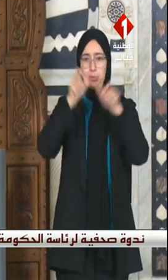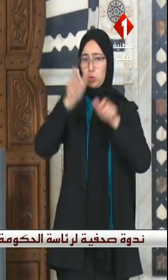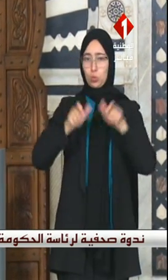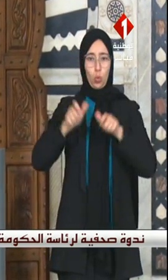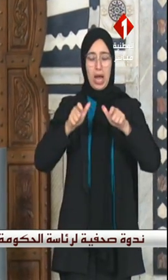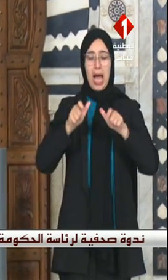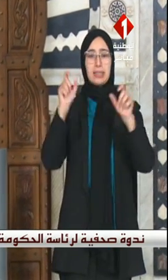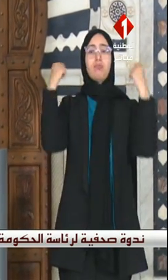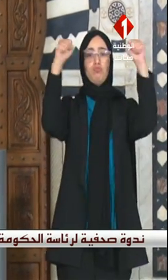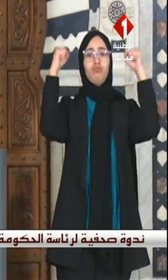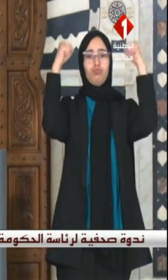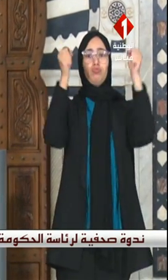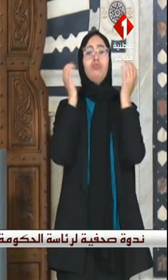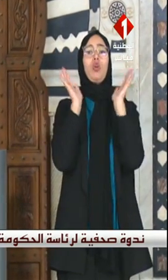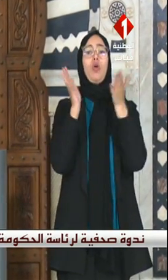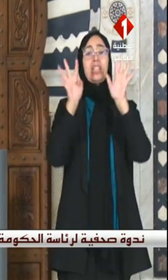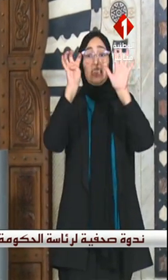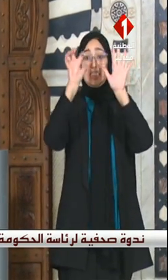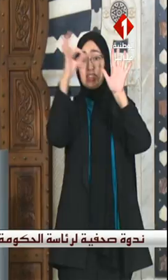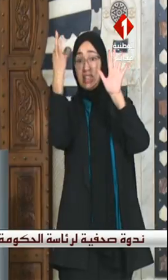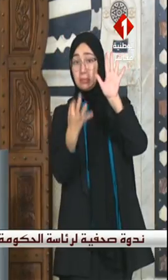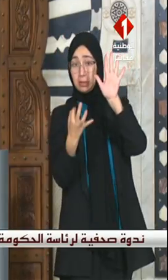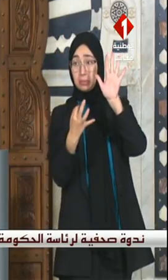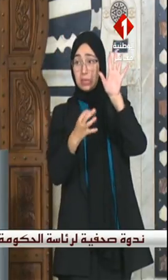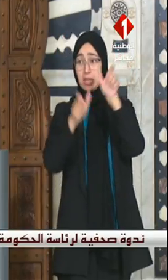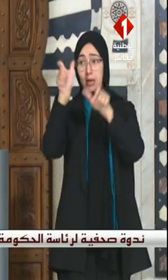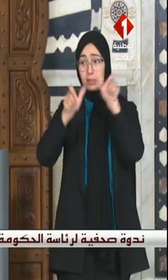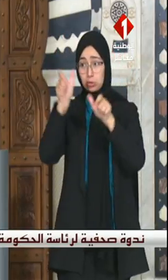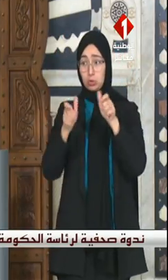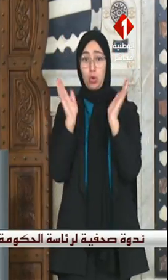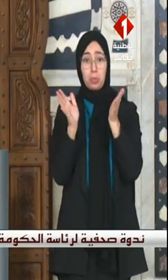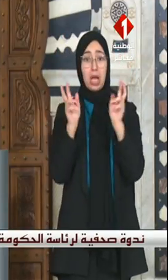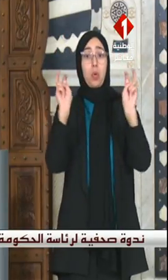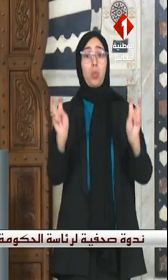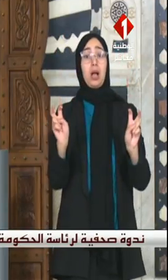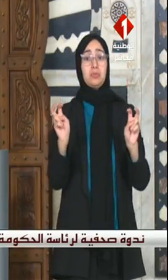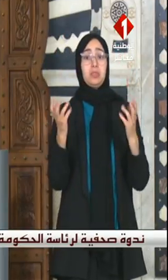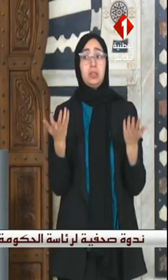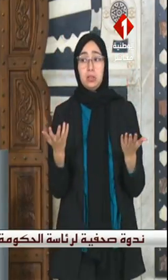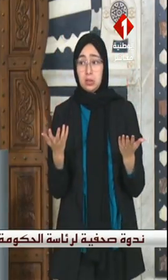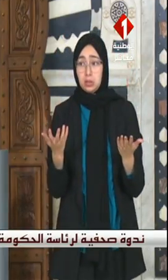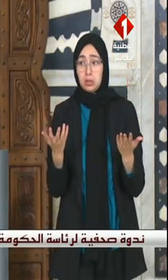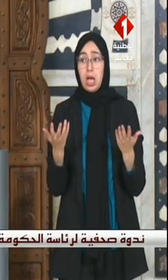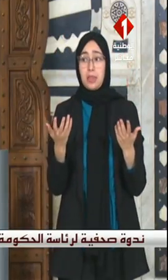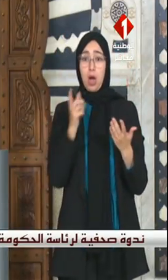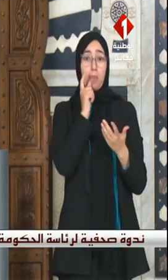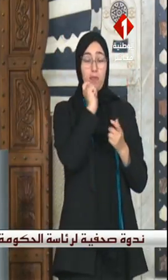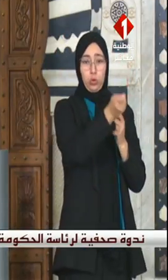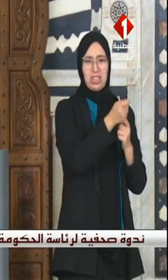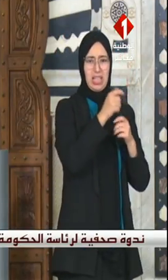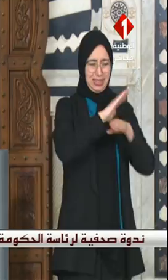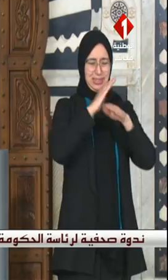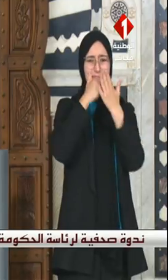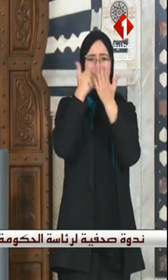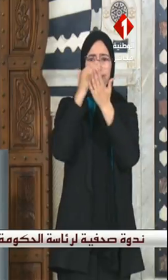عندهم قالوا مستشفى جهوي وصل 90% معناتها مرحله البناء نتاعو، وقفنا محاله خاطر المقاول مازال ما خلصش، لكن هم